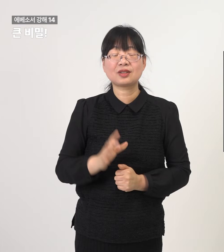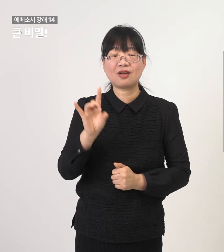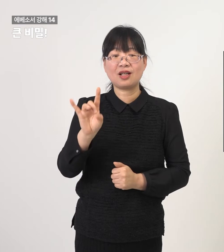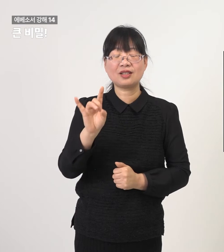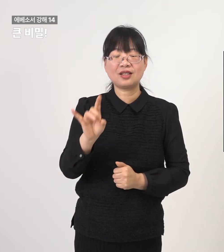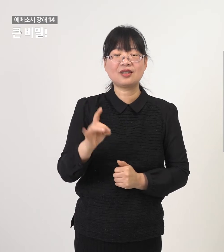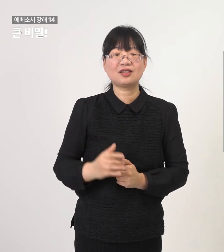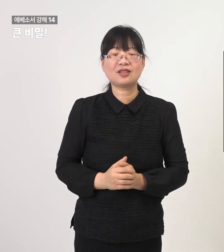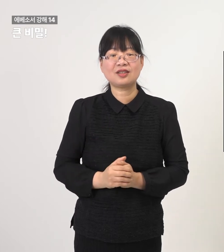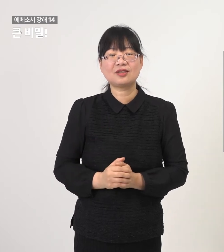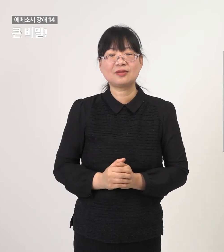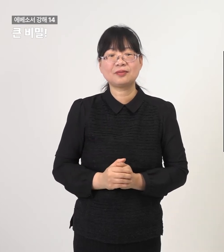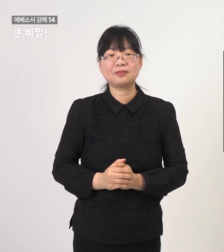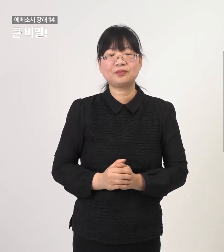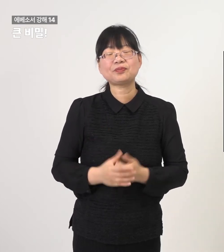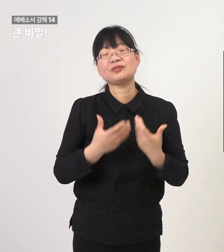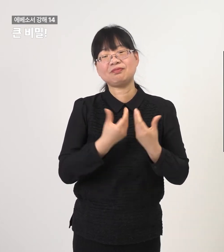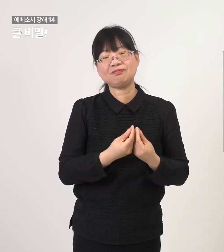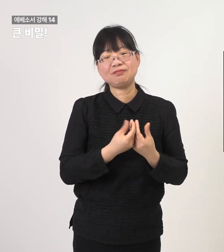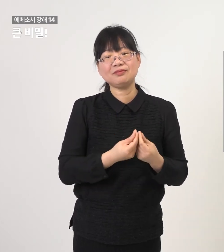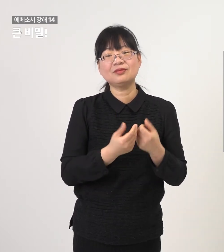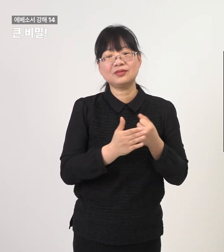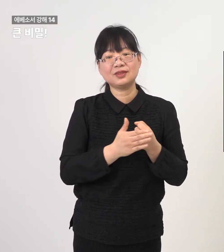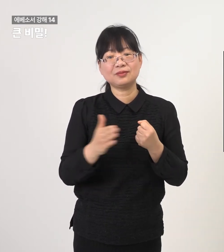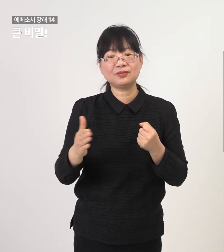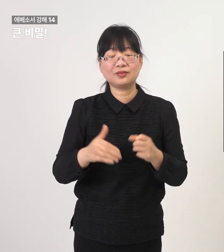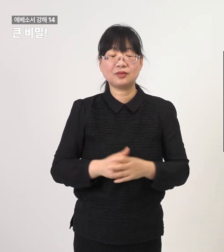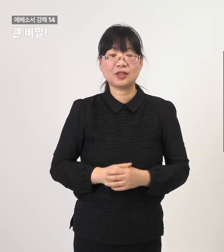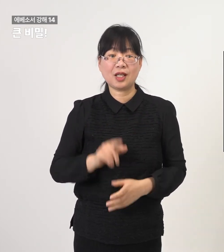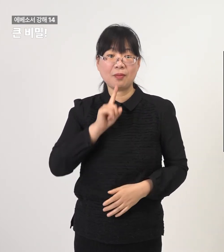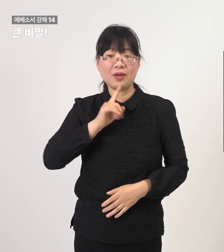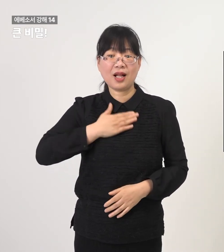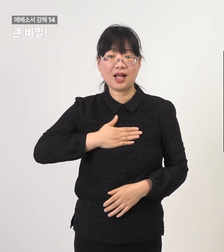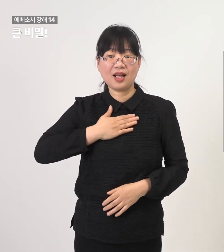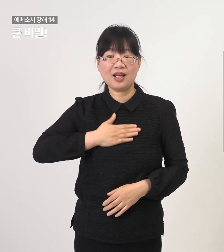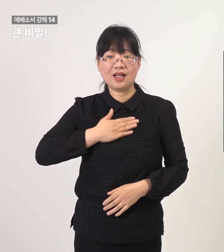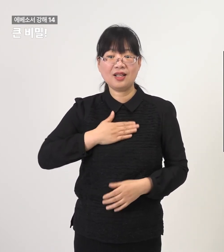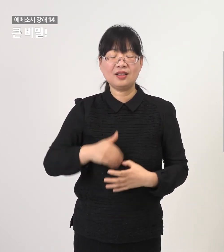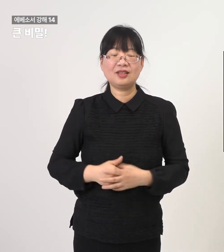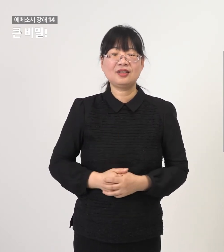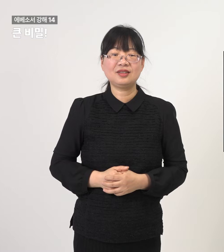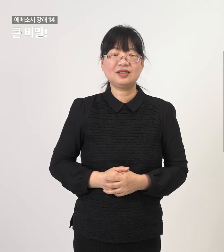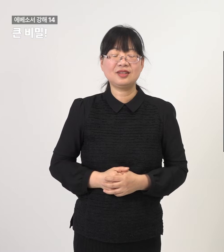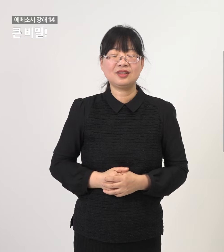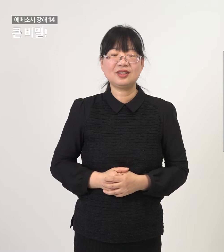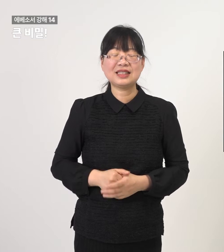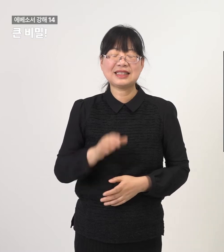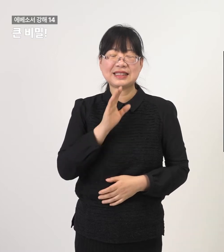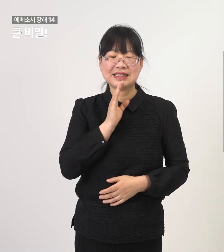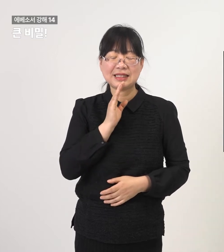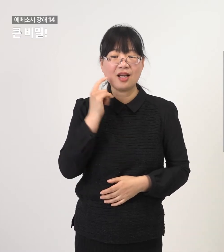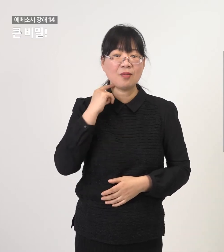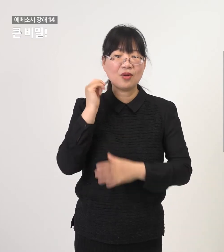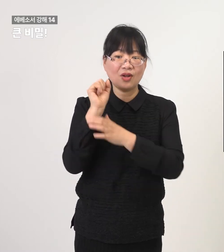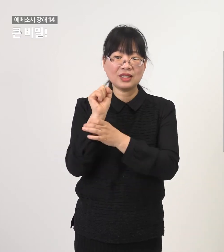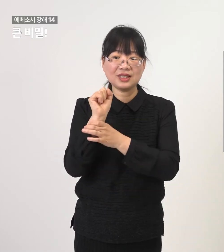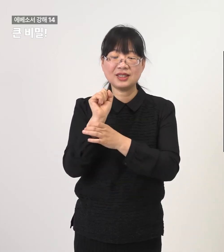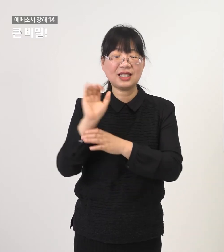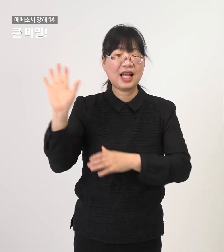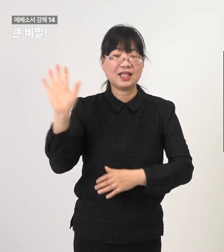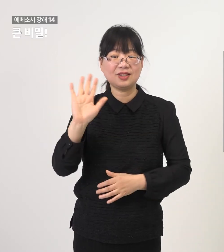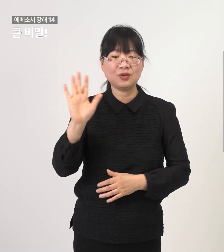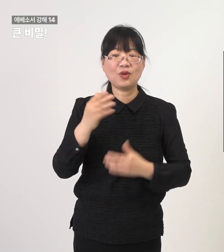하나의 비유란 말이에요. 무슨 말인지 알겠어요? 그러니까 실질적인 머리라는 말이